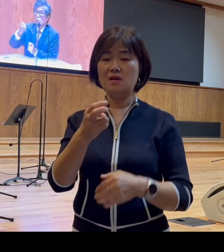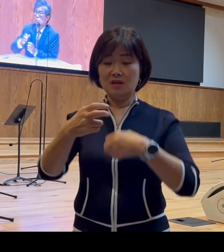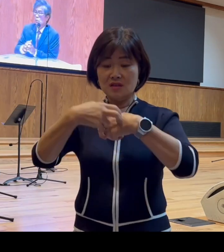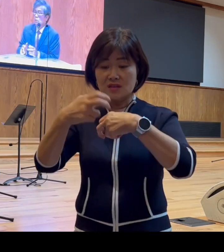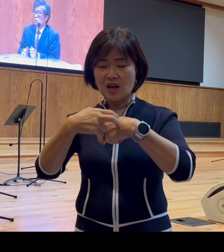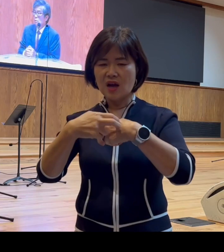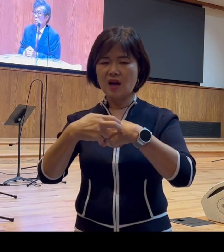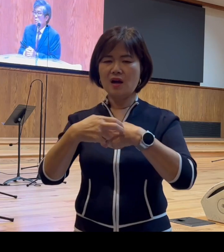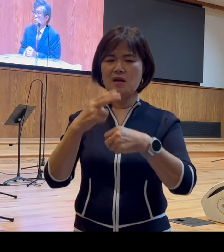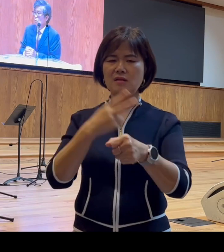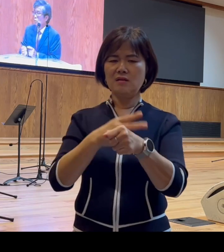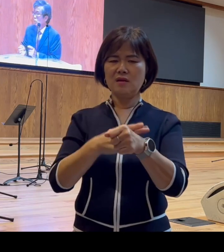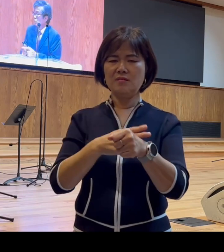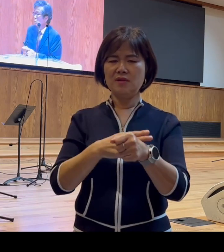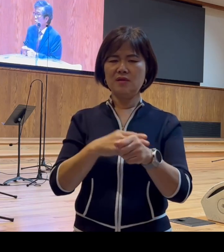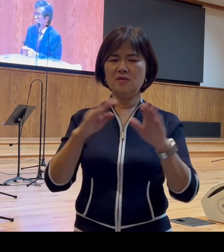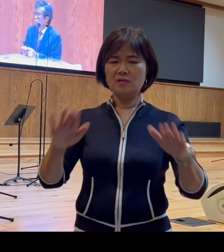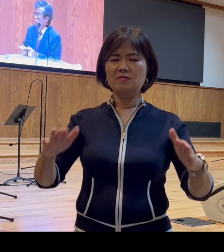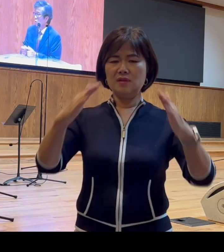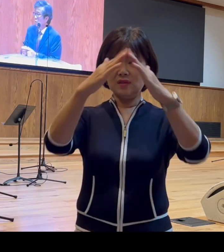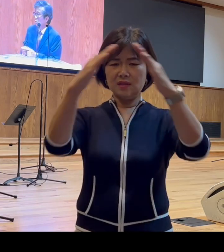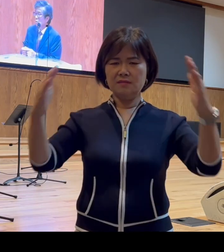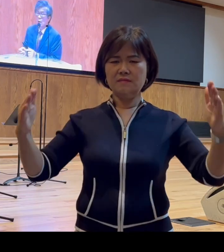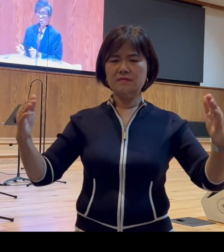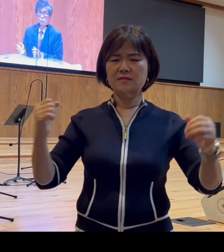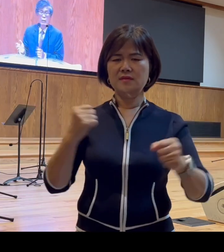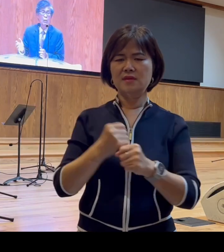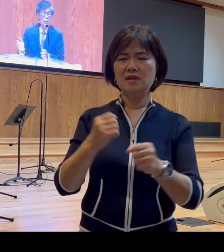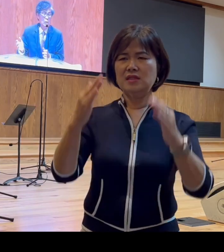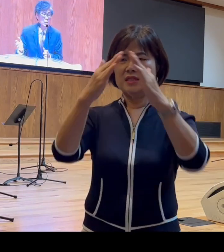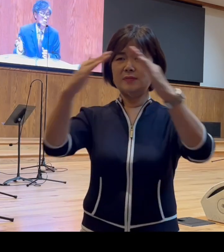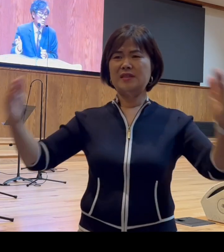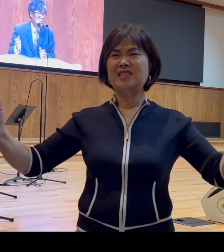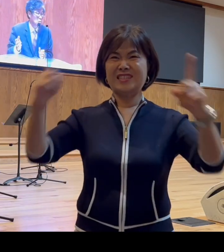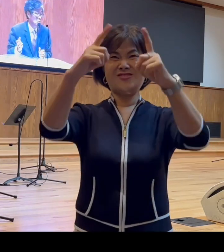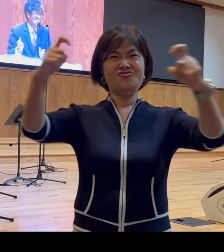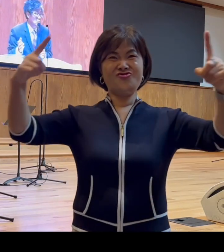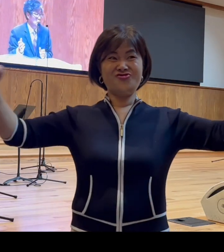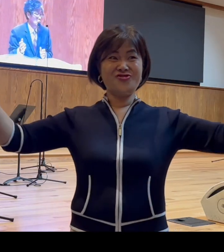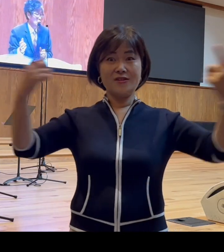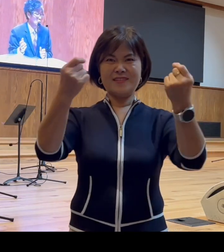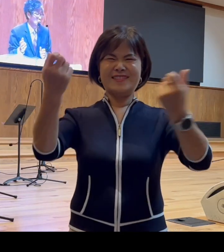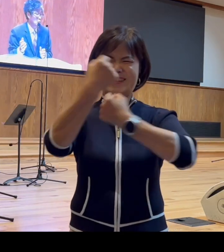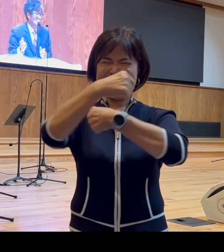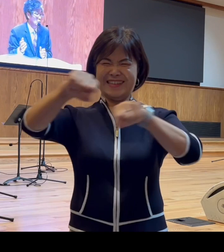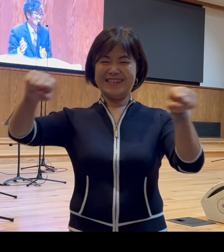그래서 그 집에 가면 막 집이 요새도 그런 표현 쓰나요? 집이 대궐 같아요.